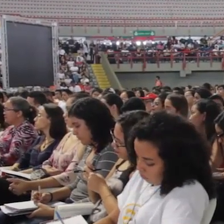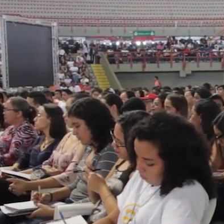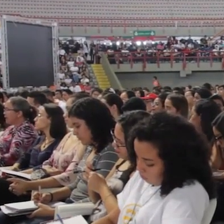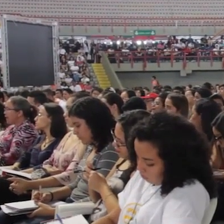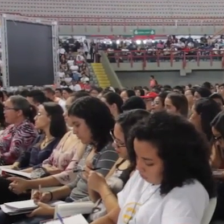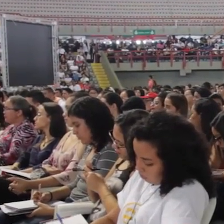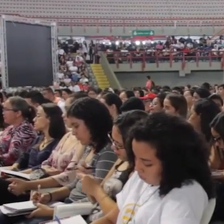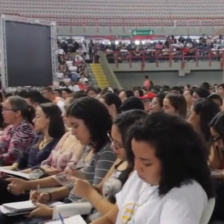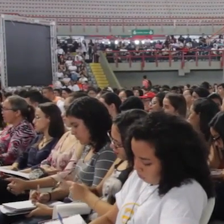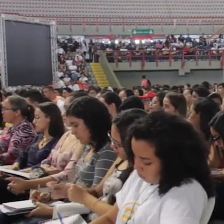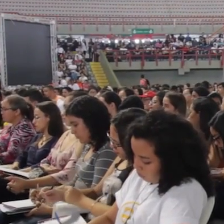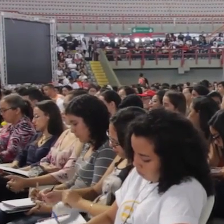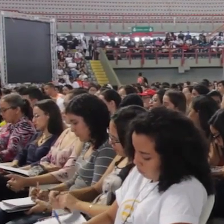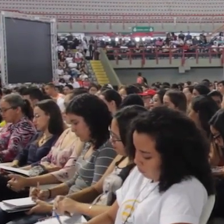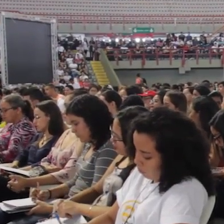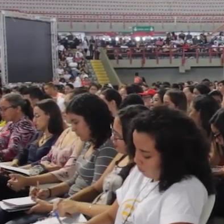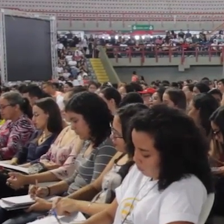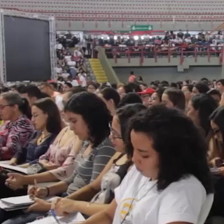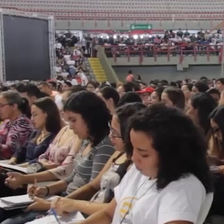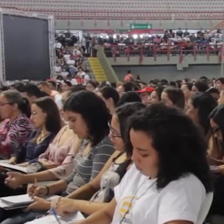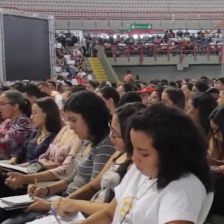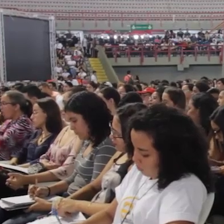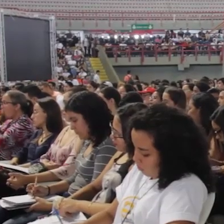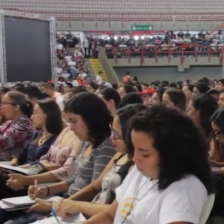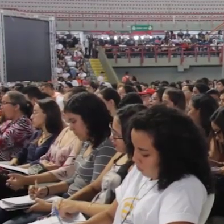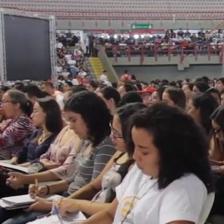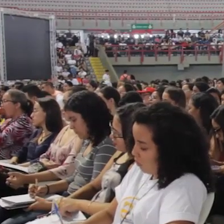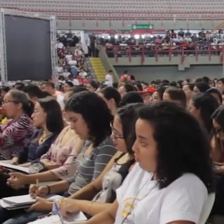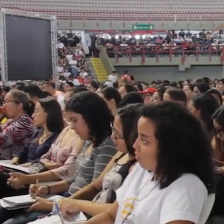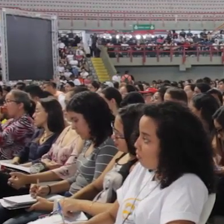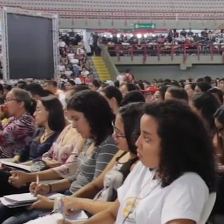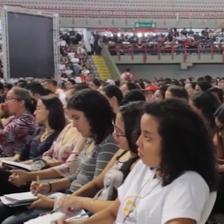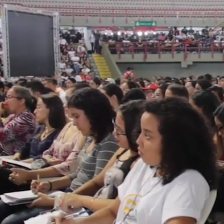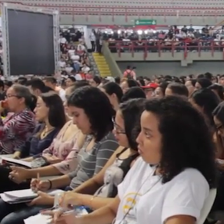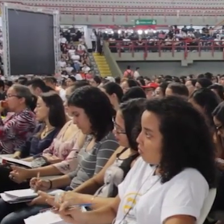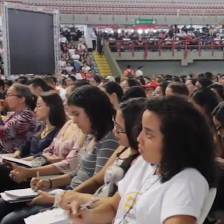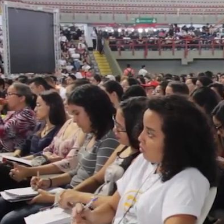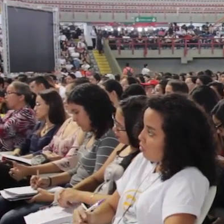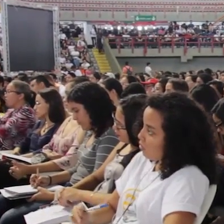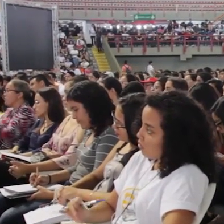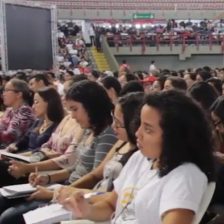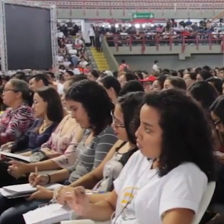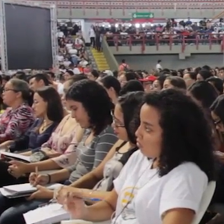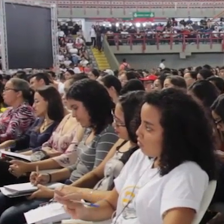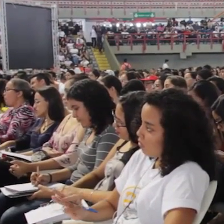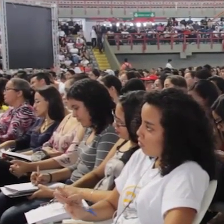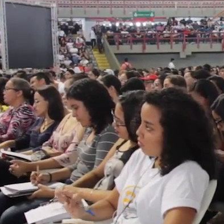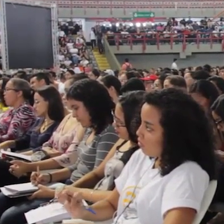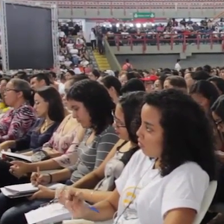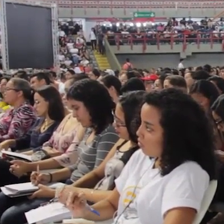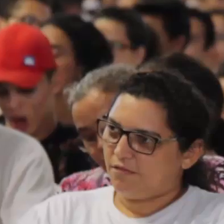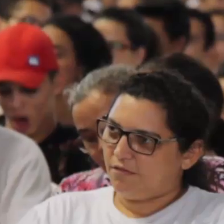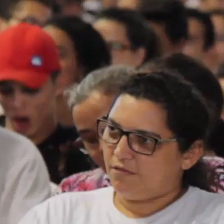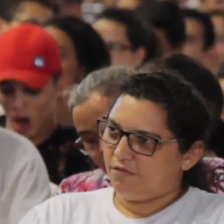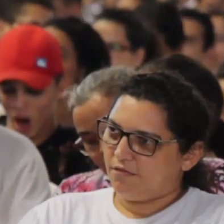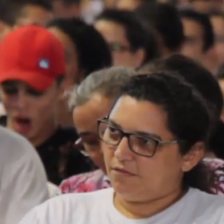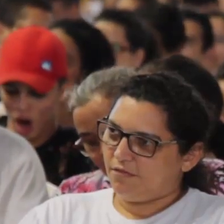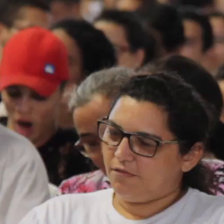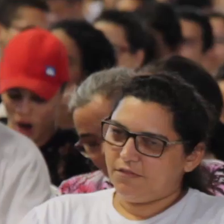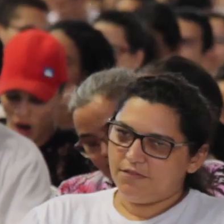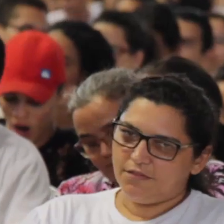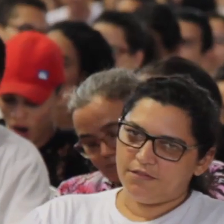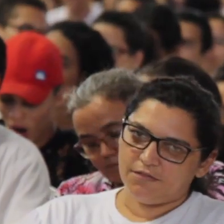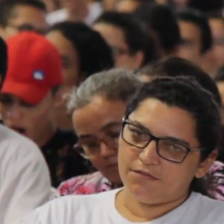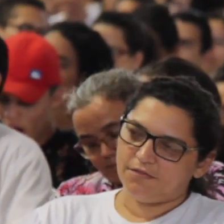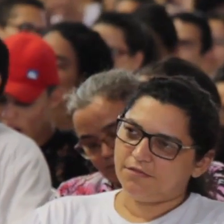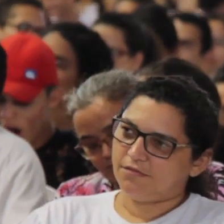Evite a primeira pessoa do plural. Todo corretor foi treinado para tirar ponto se tu